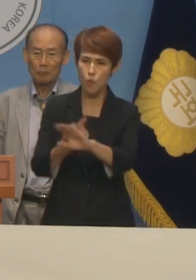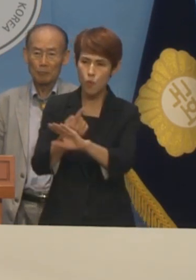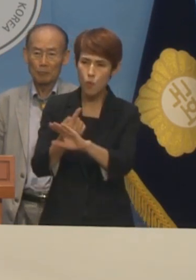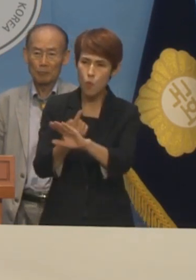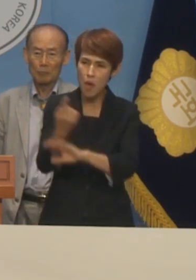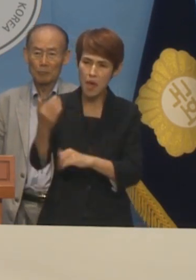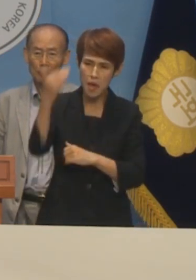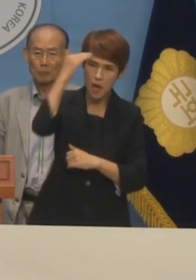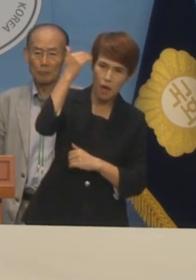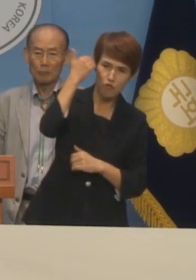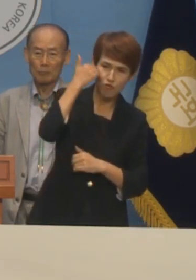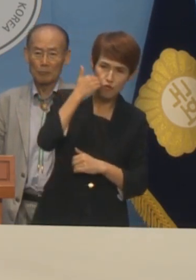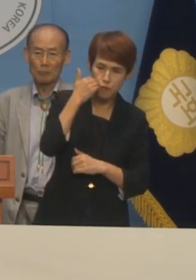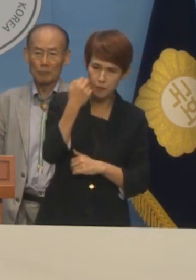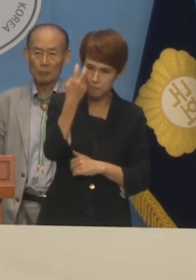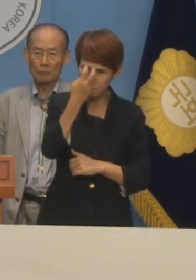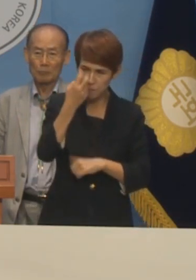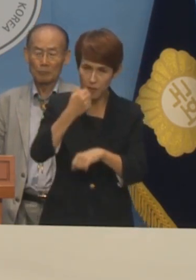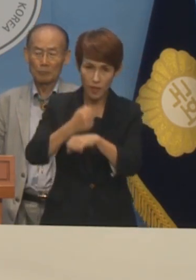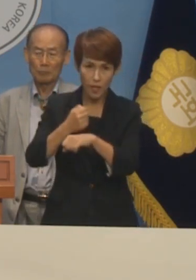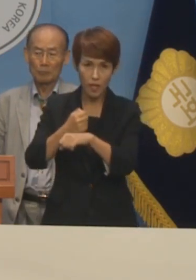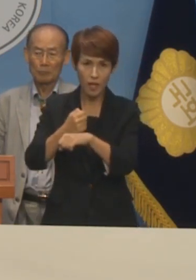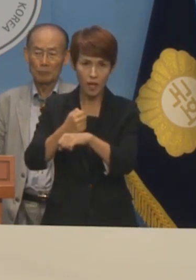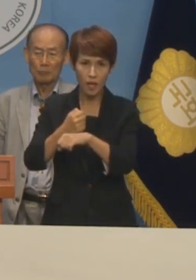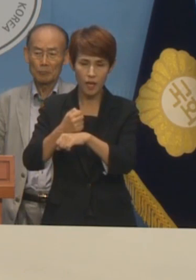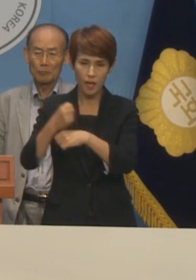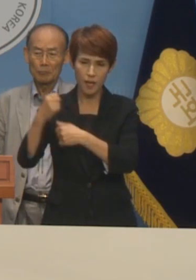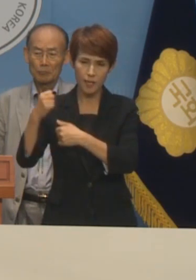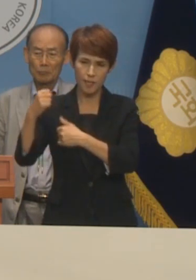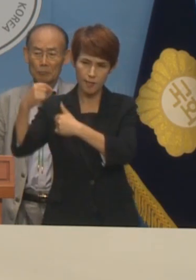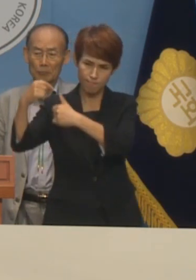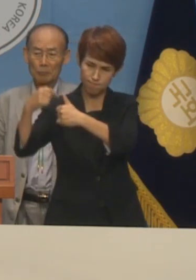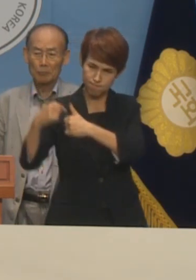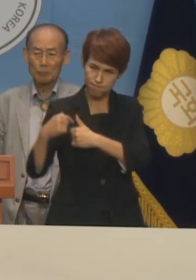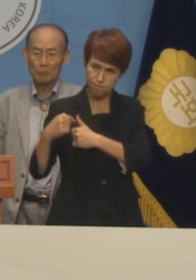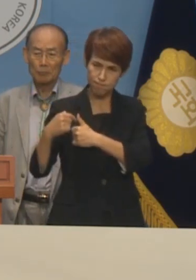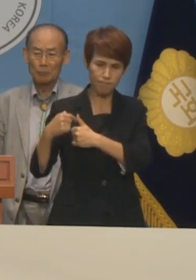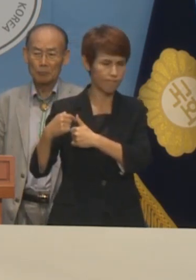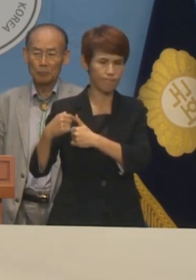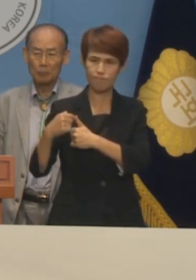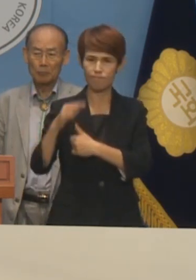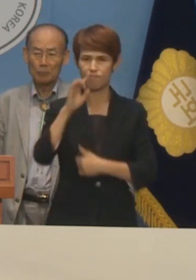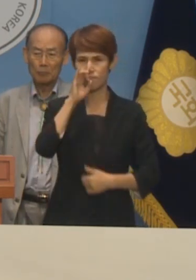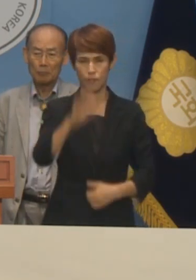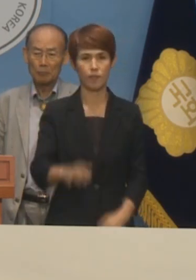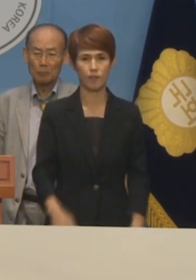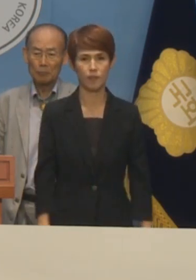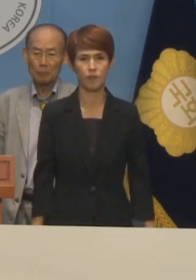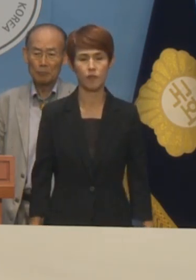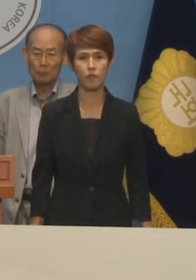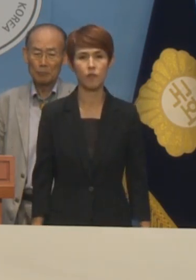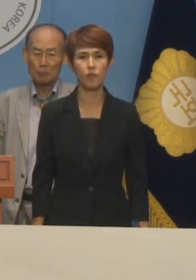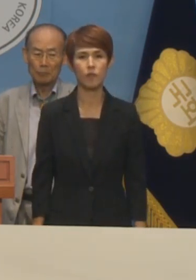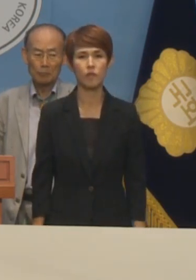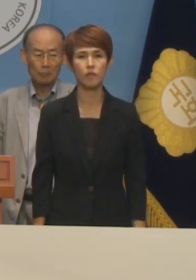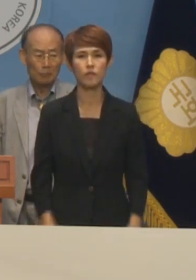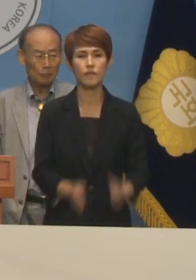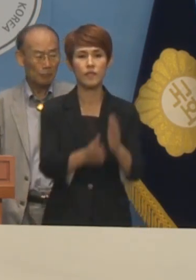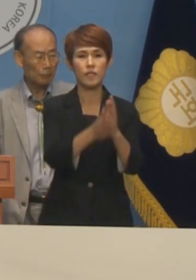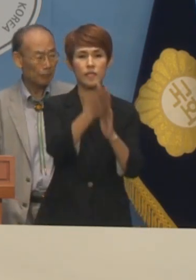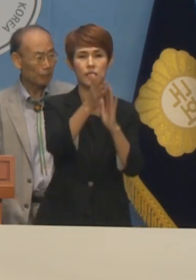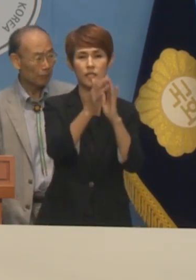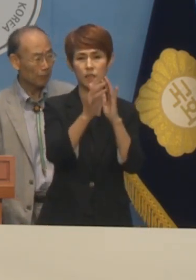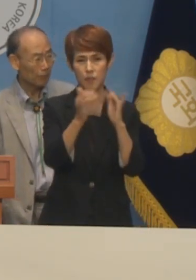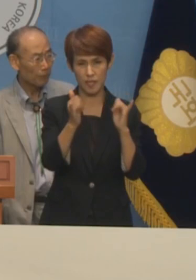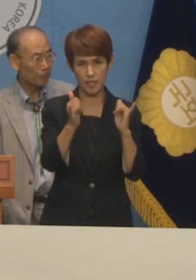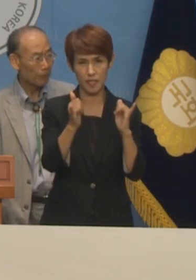분석하고 그것이 내적으로 가하는 압력과 영향을 충분하게 활용하면서도 결국 시민